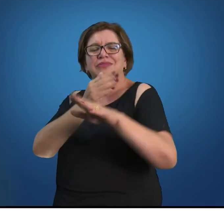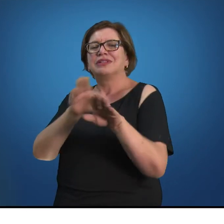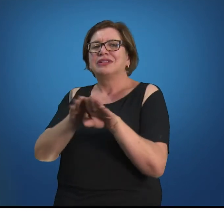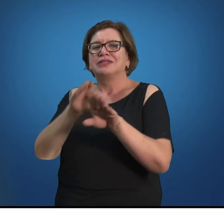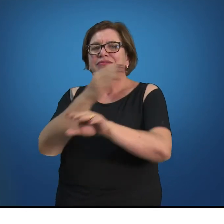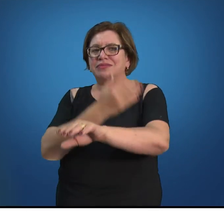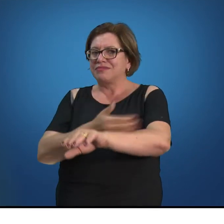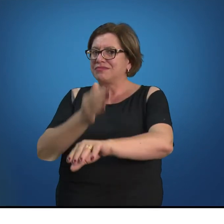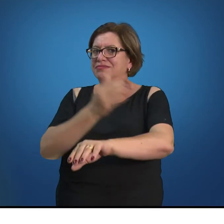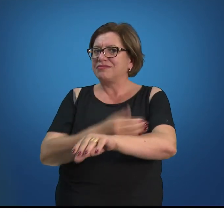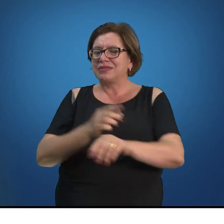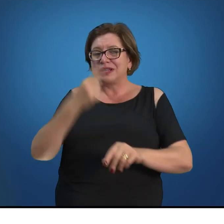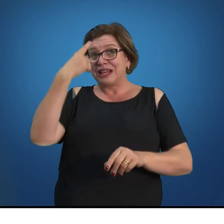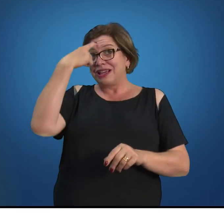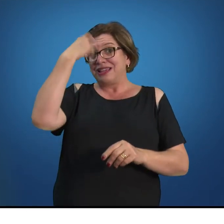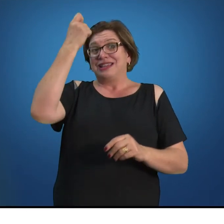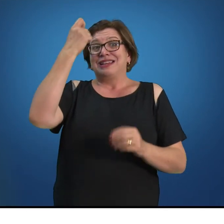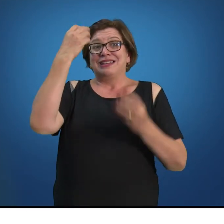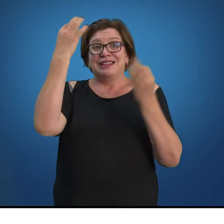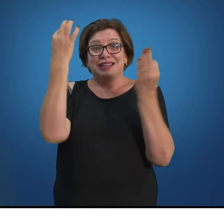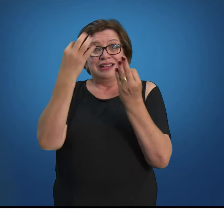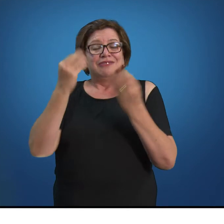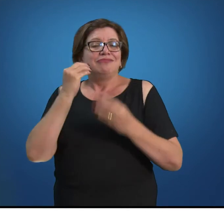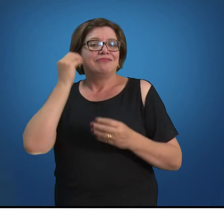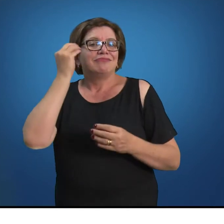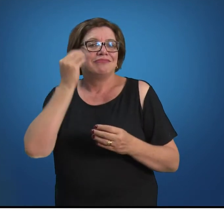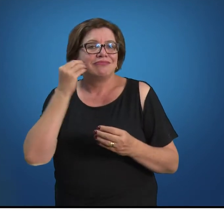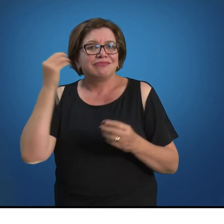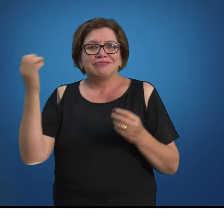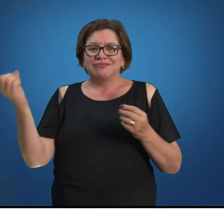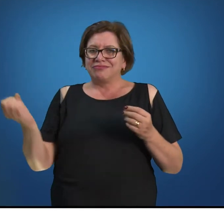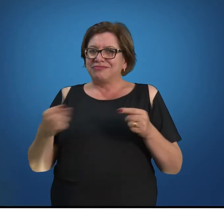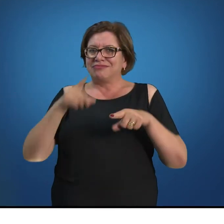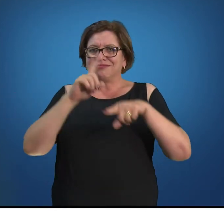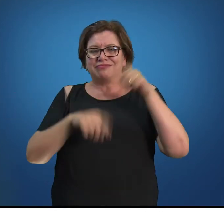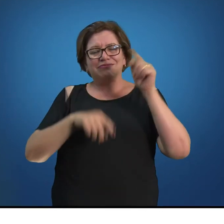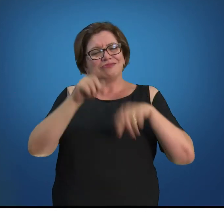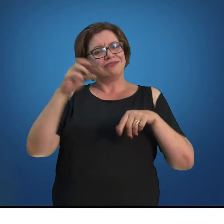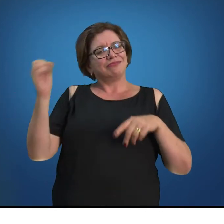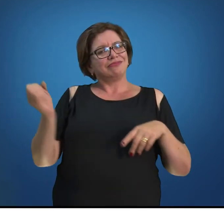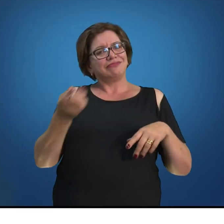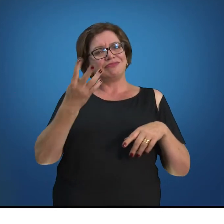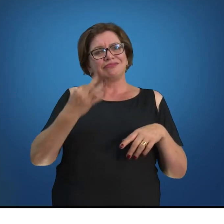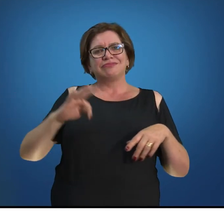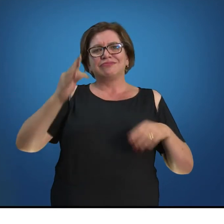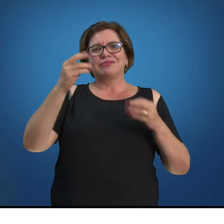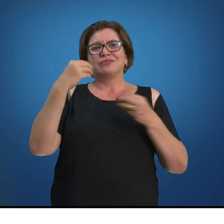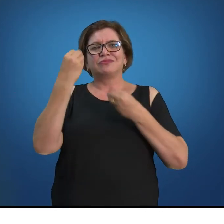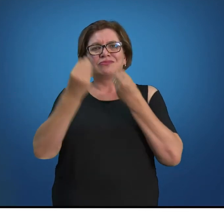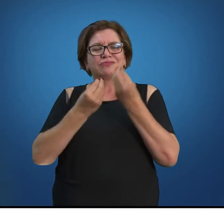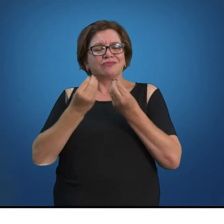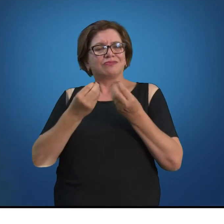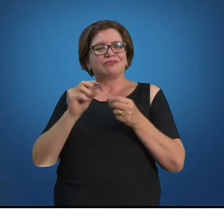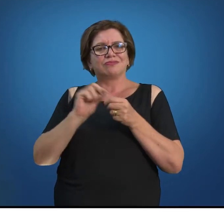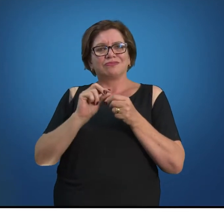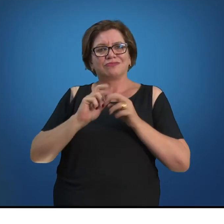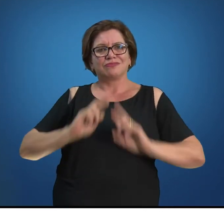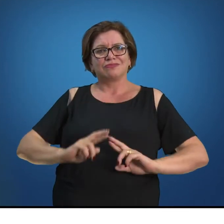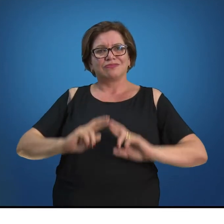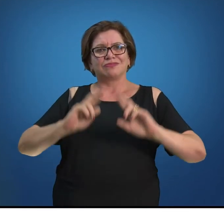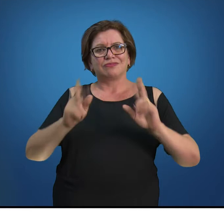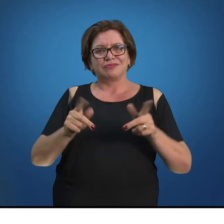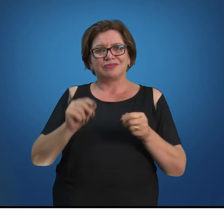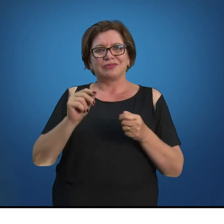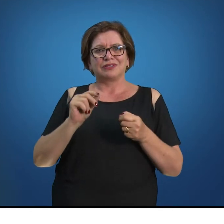soluções criativas, com abertura à experimentação, com novos materiais, novas tecnologias, novas formas organizacionais, que